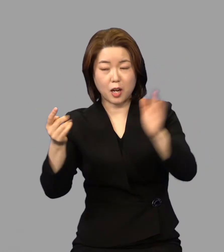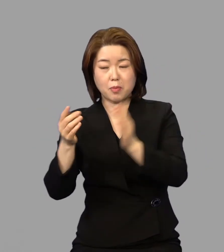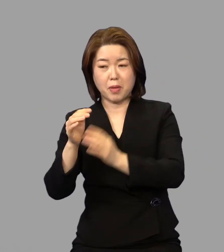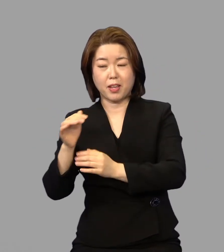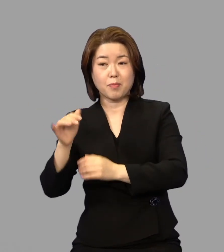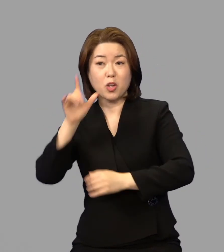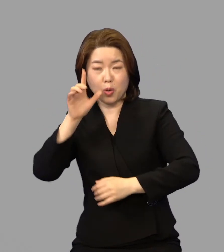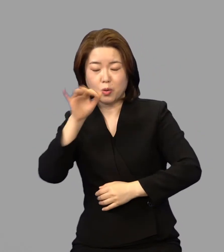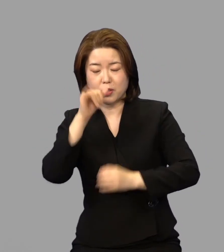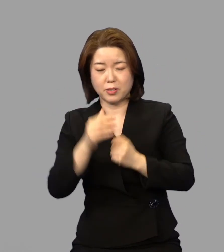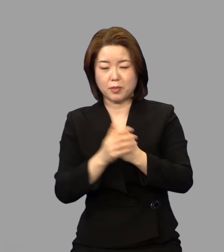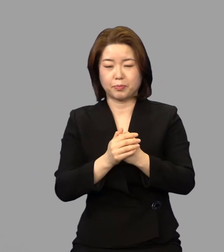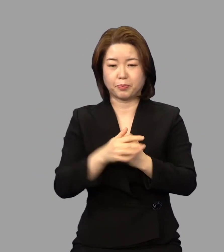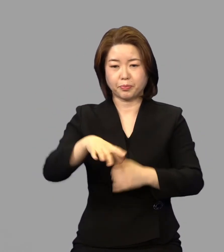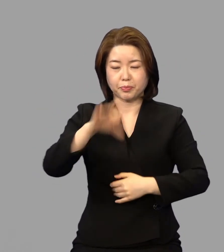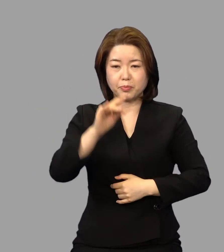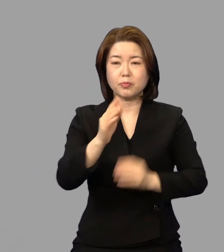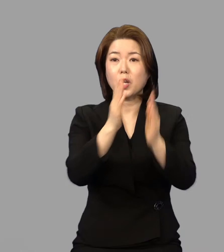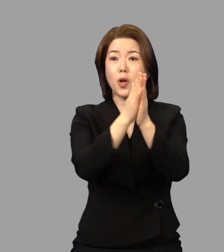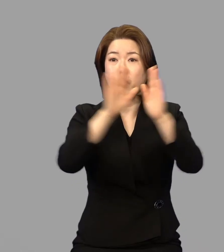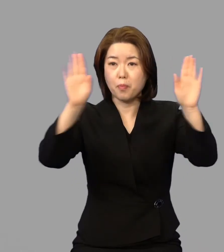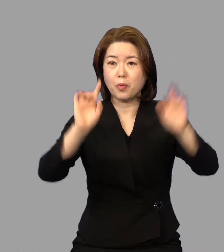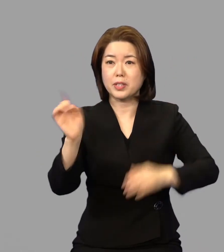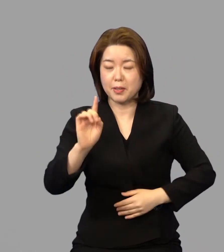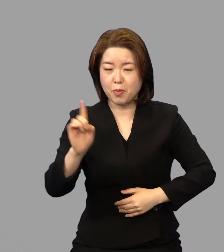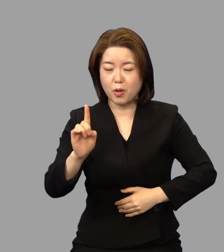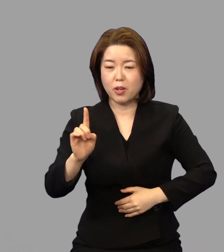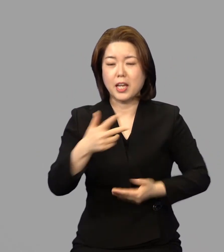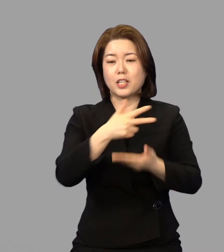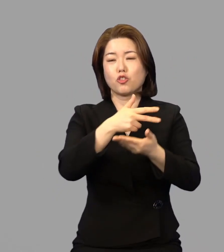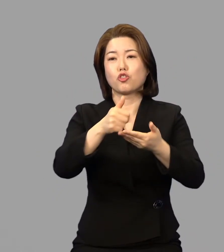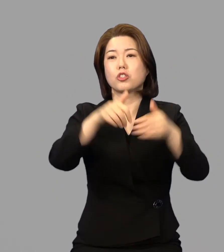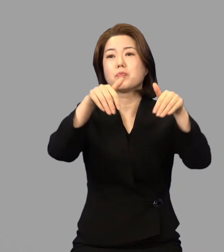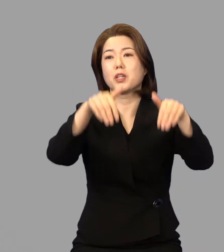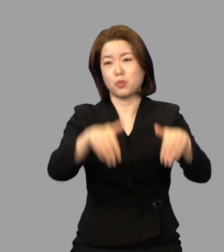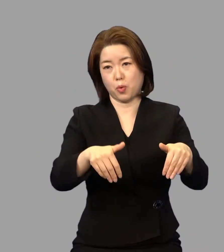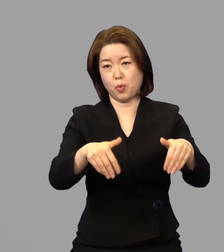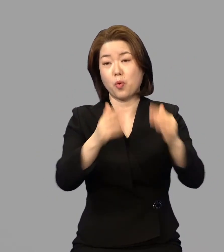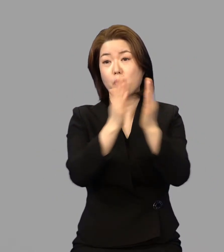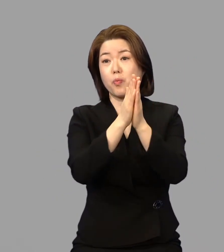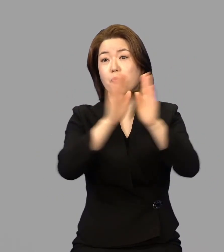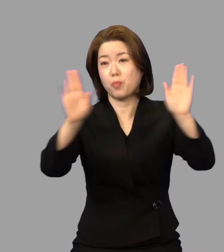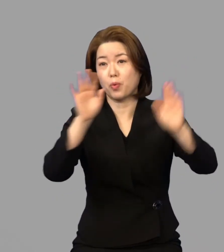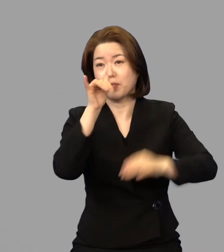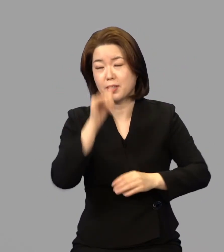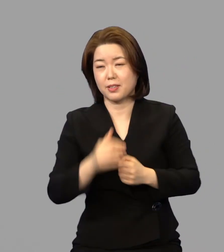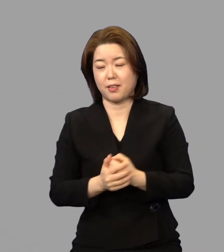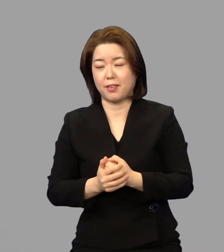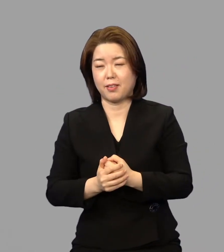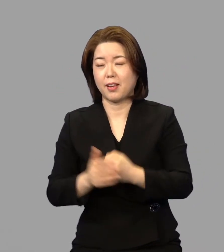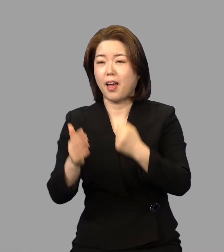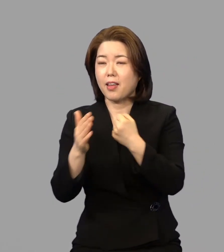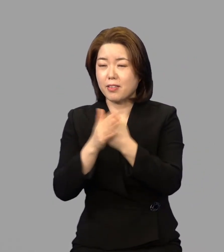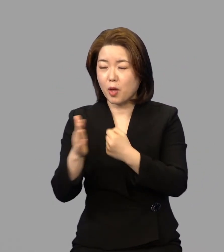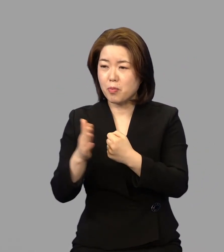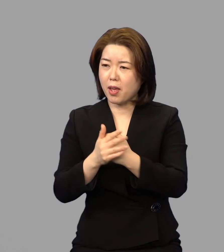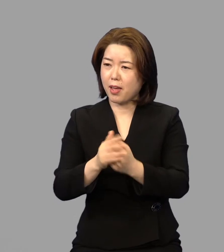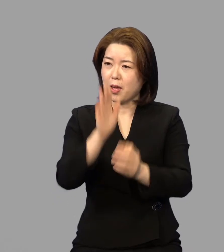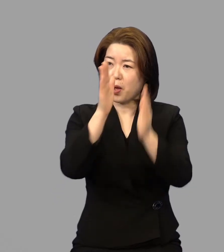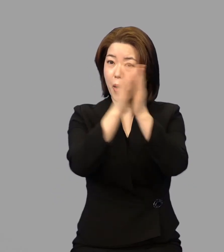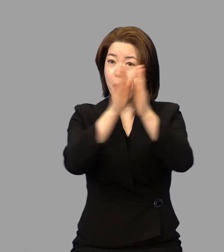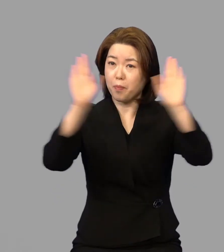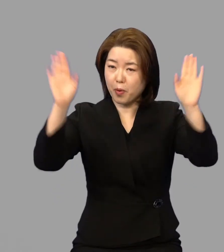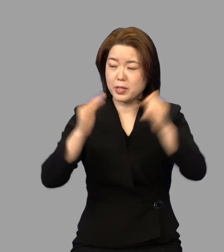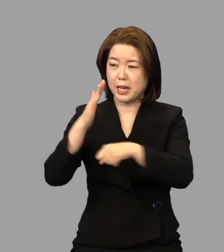뭐라고 표현했냐면 주님의 종 모세라고 표현했어요. 그러니까 모세는 하나님을